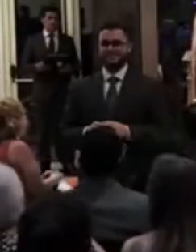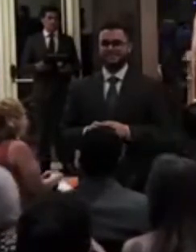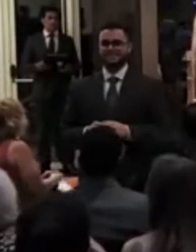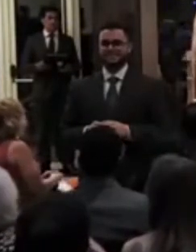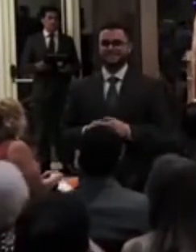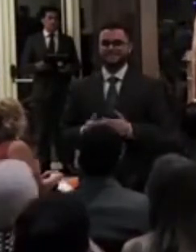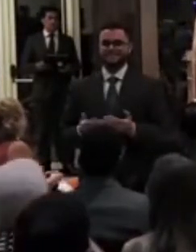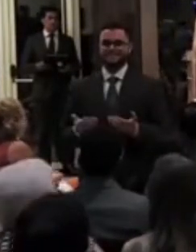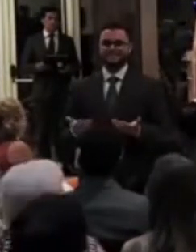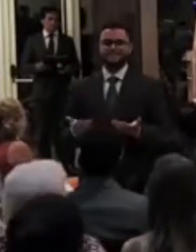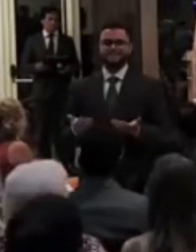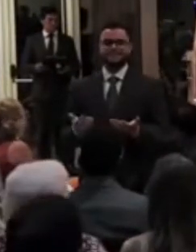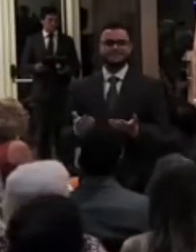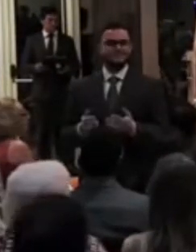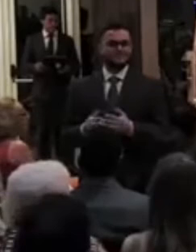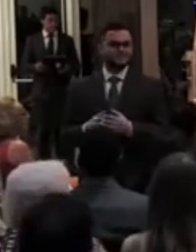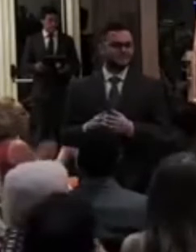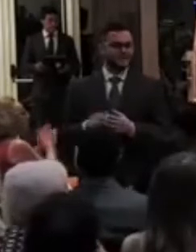Alcira Fernando.